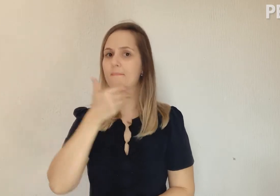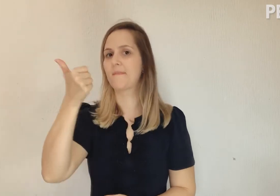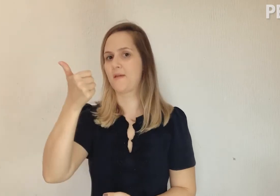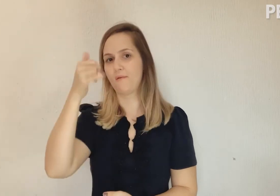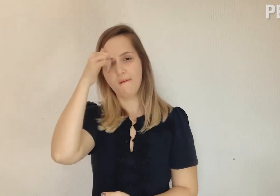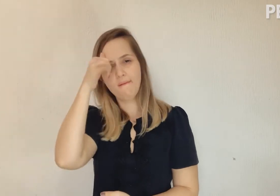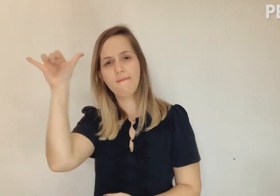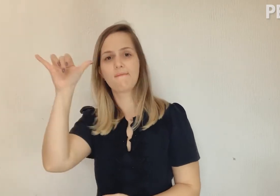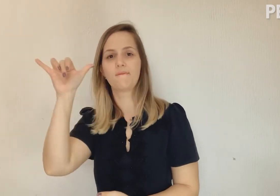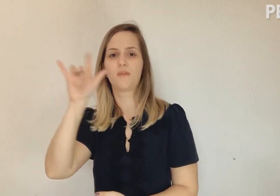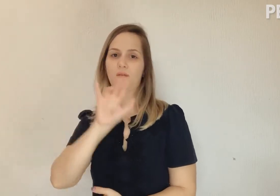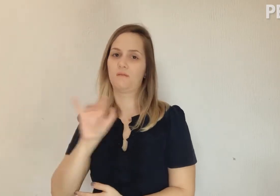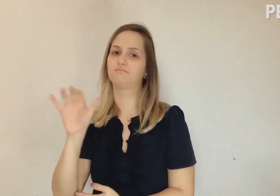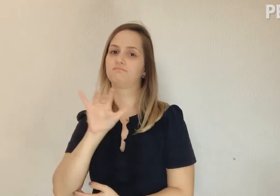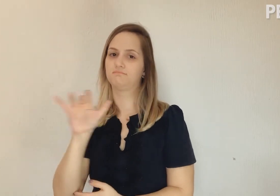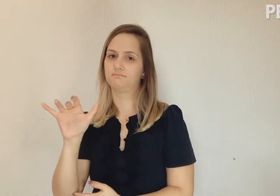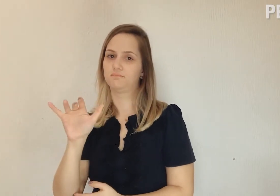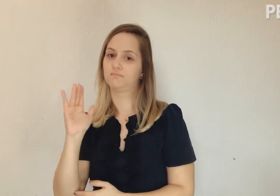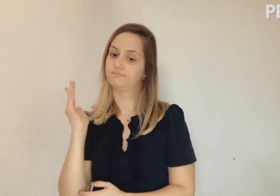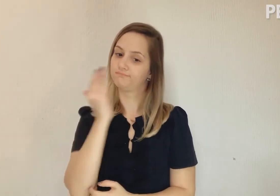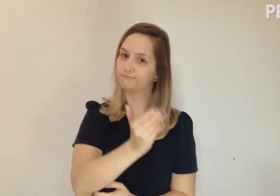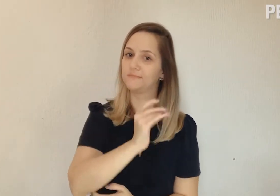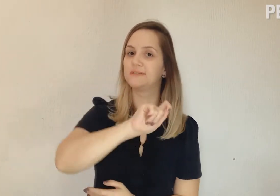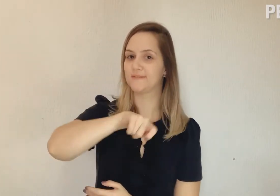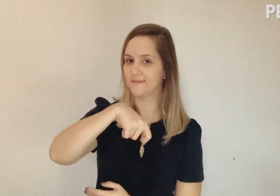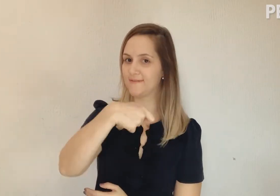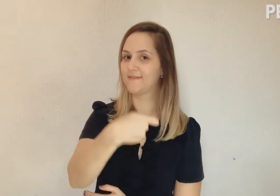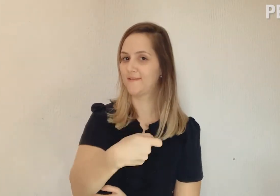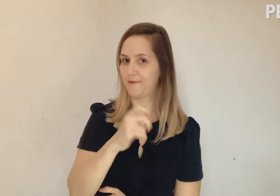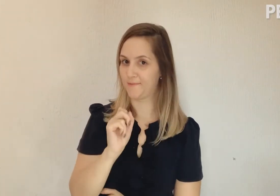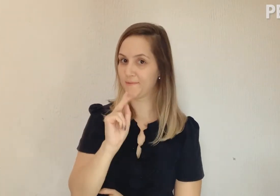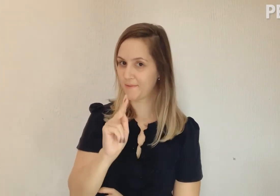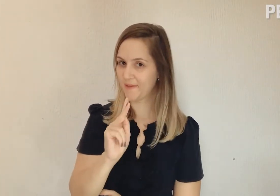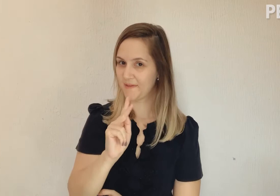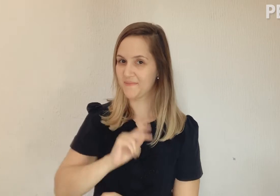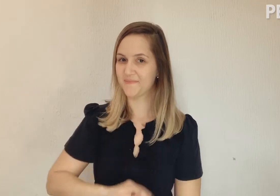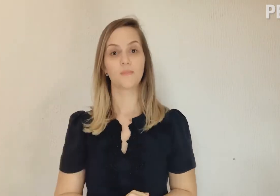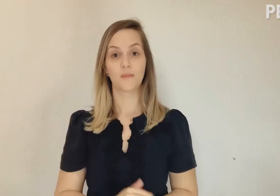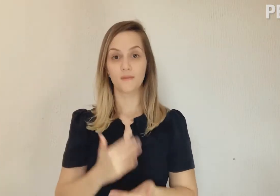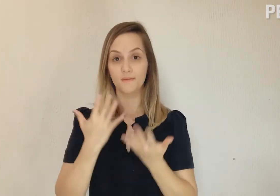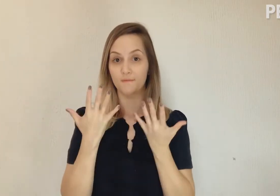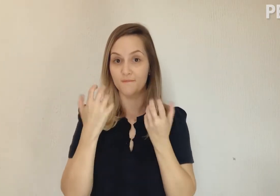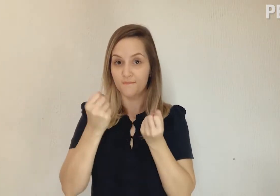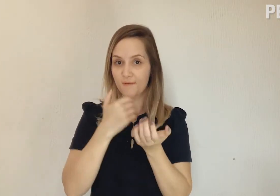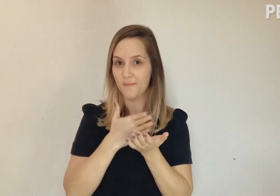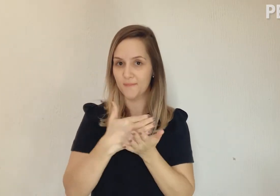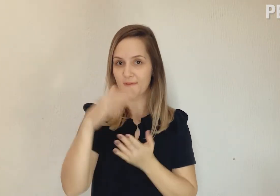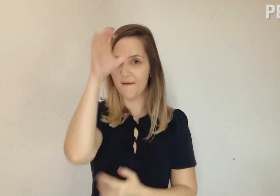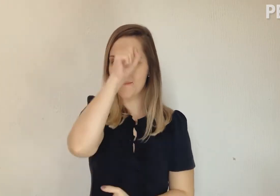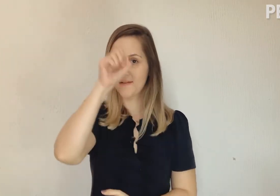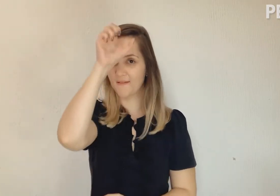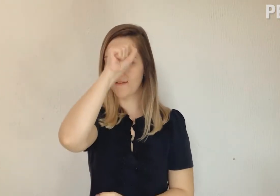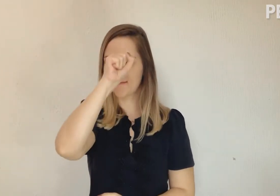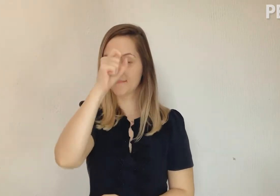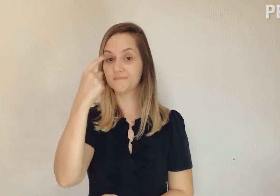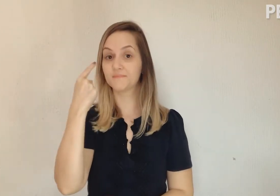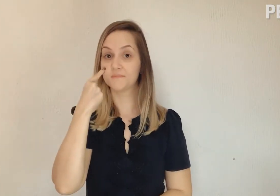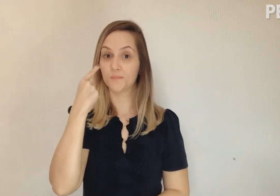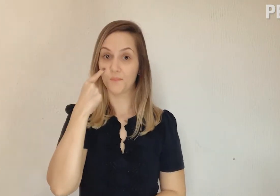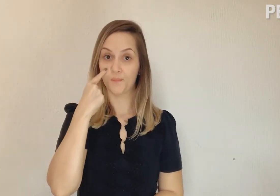para aquela situação, é melhor que você evite o uso da datilologia e opte pelo sinal, ok?